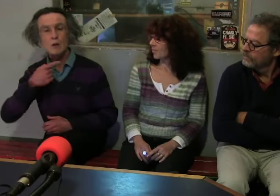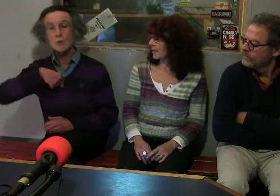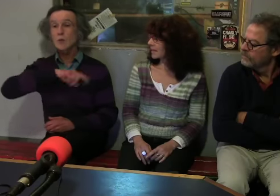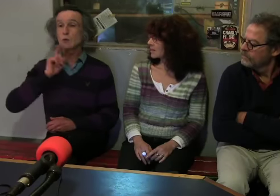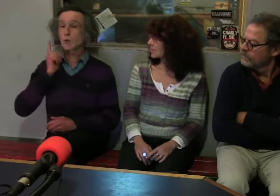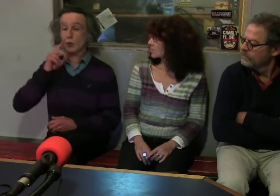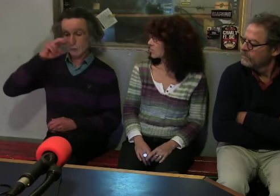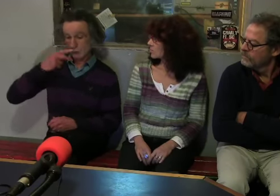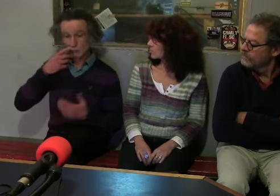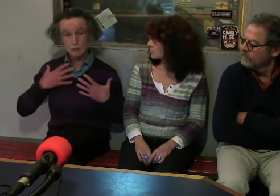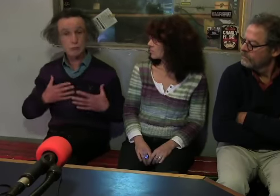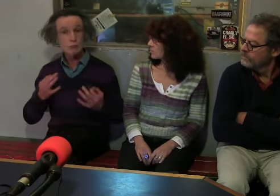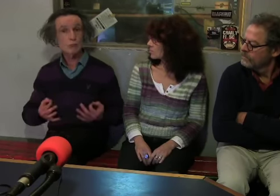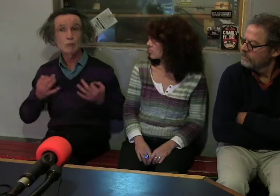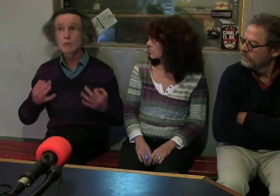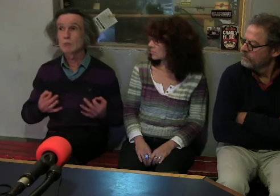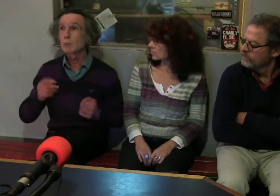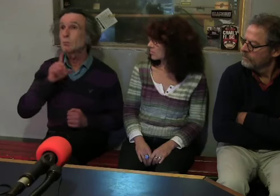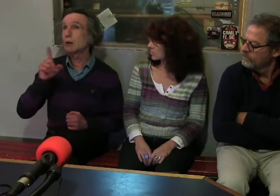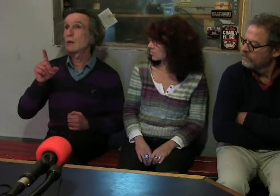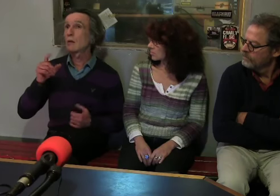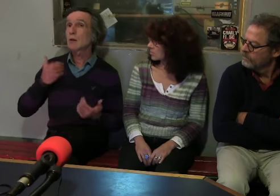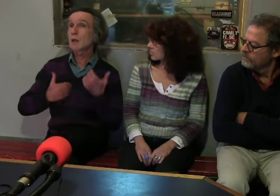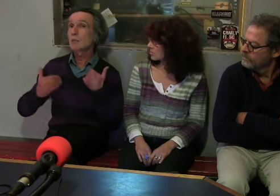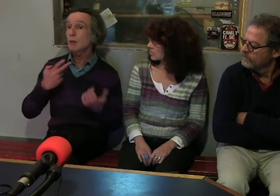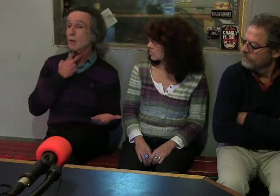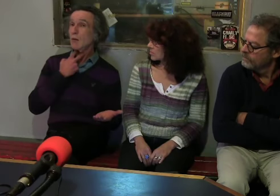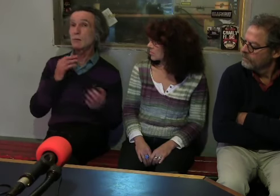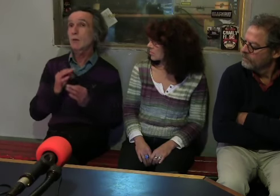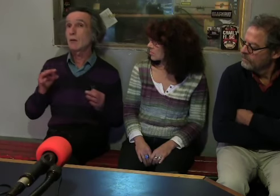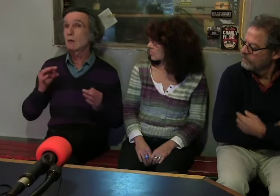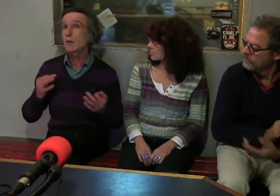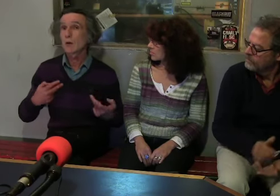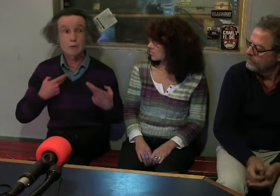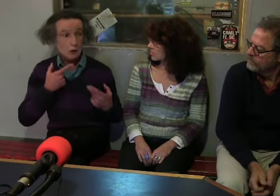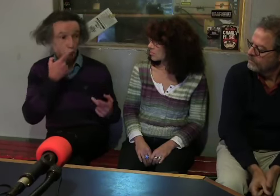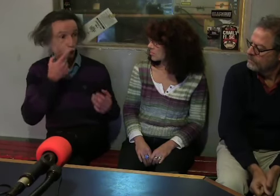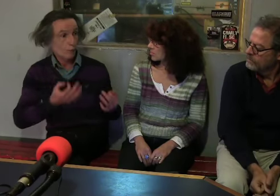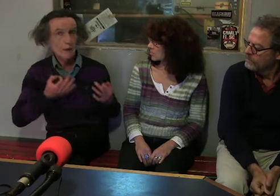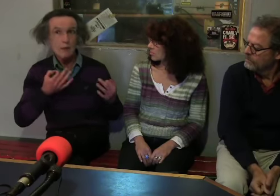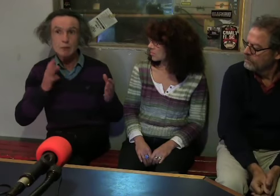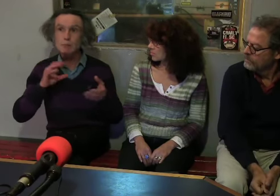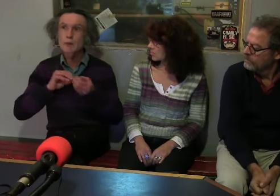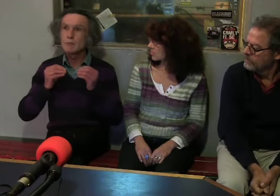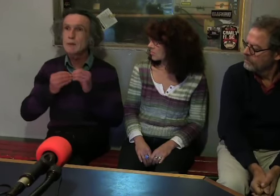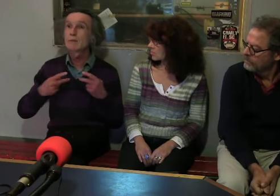Patrick, oui, tout à fait. Nous, les sourds, quand on se vit comme des personnes normales, on se vit pas du tout comme des personnes handicapées.